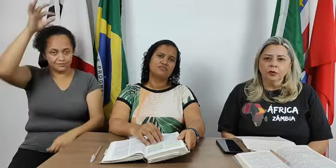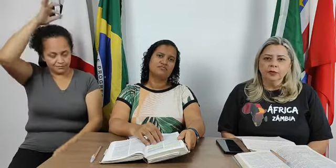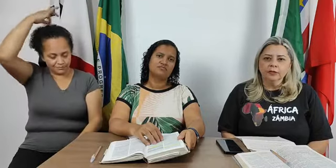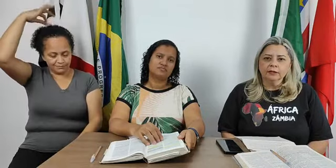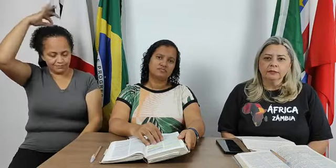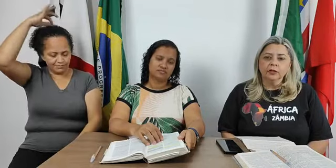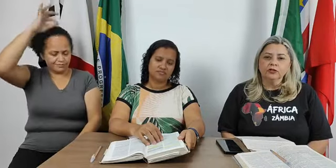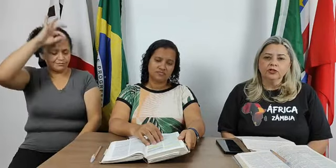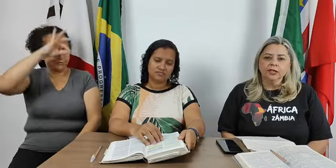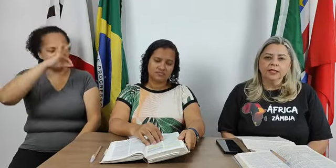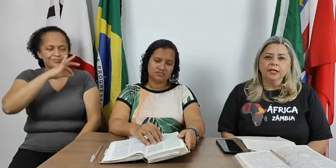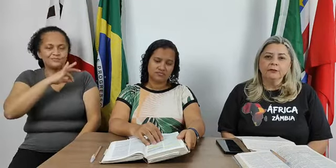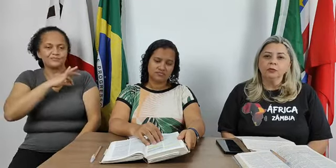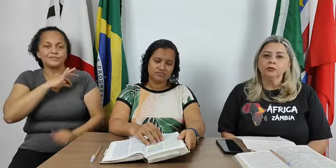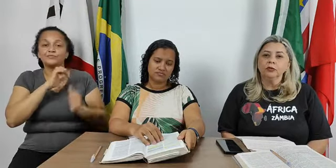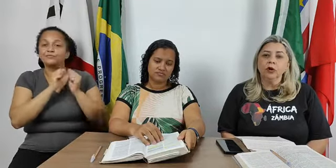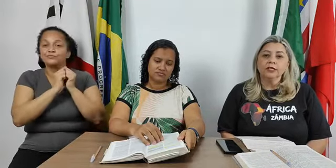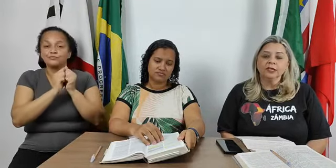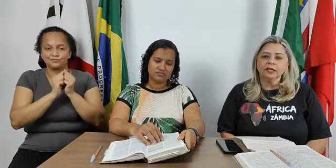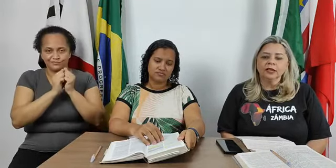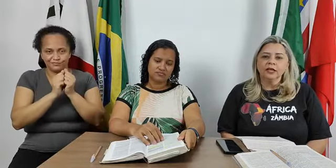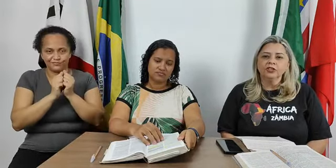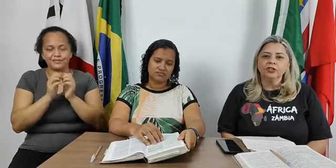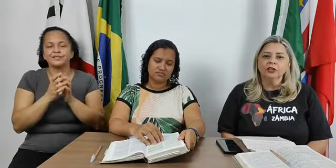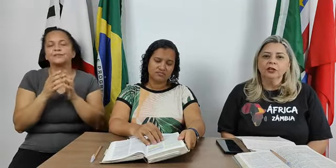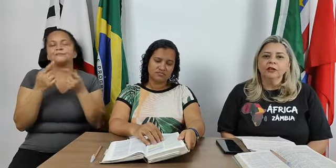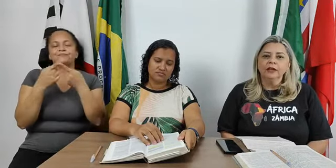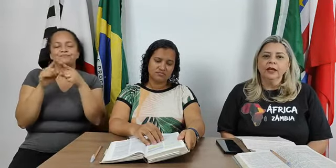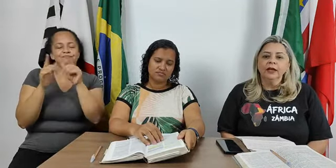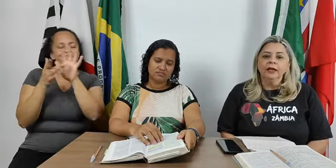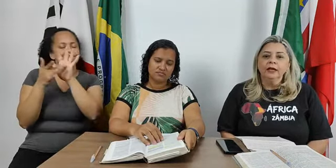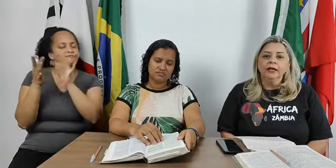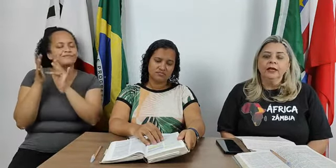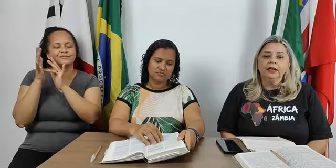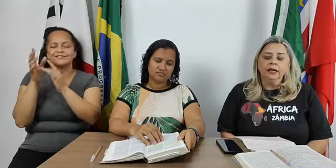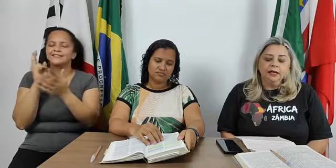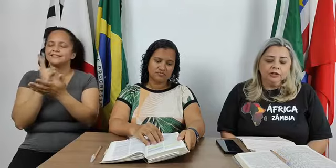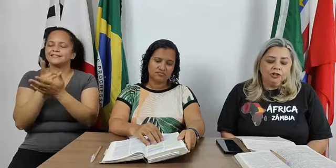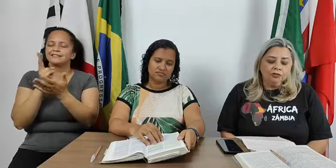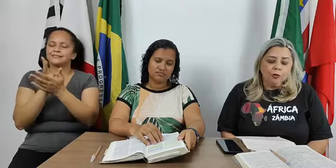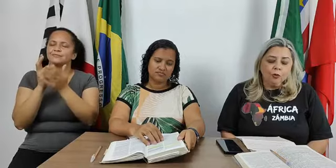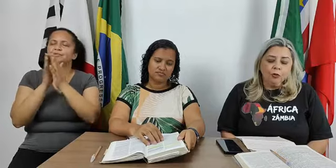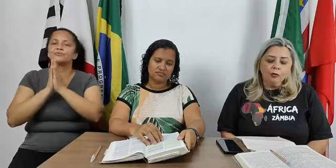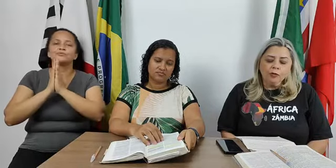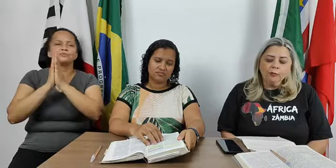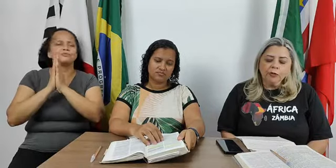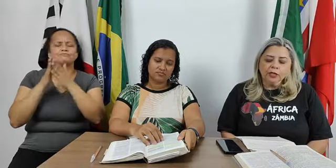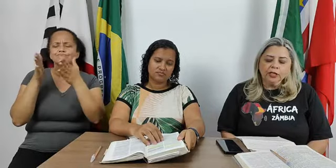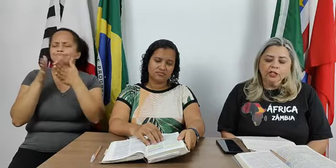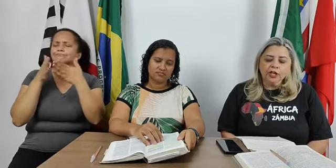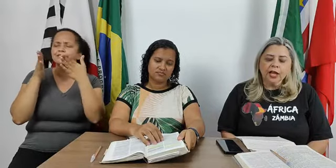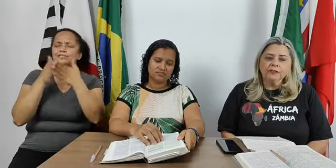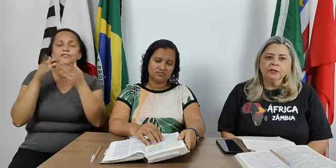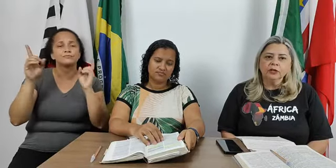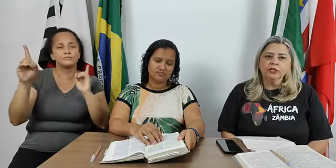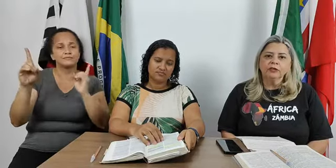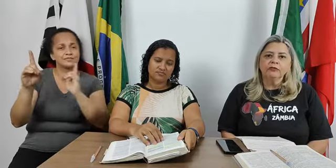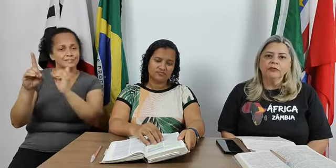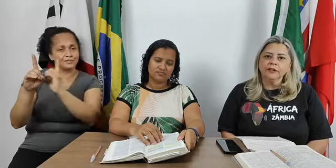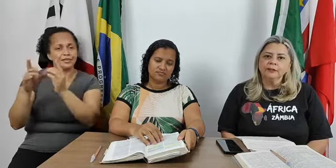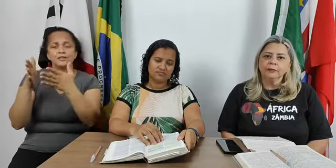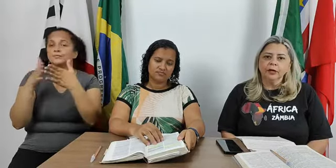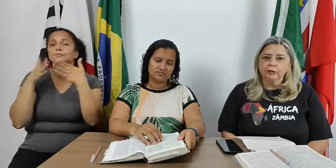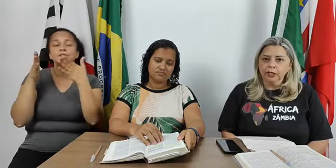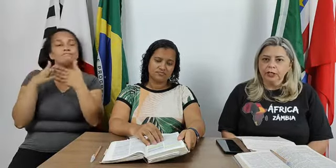por nós, pelos discípulos, nós, a igreja, né? E aí a gente vê o quão importante essa